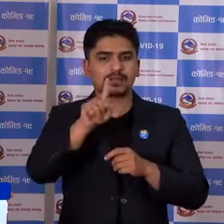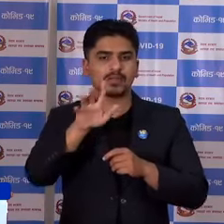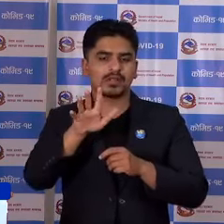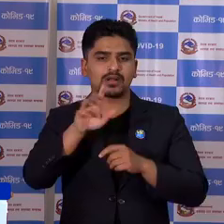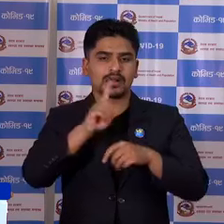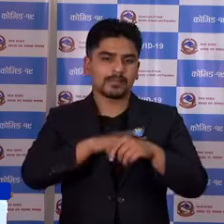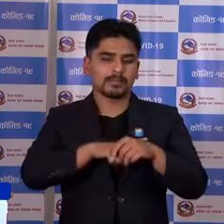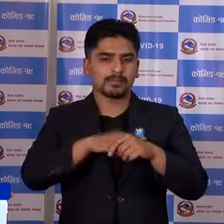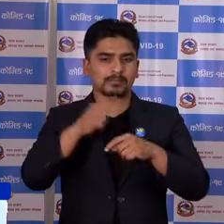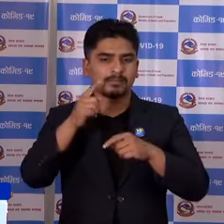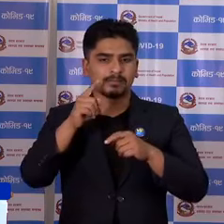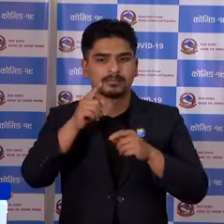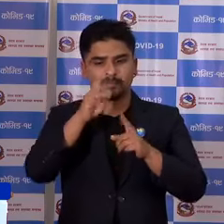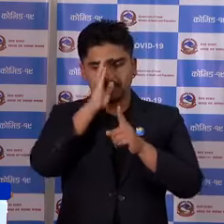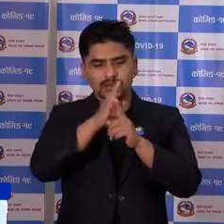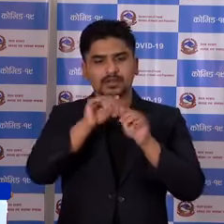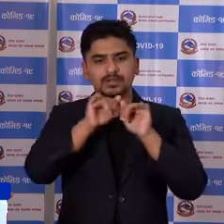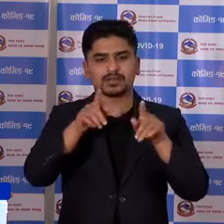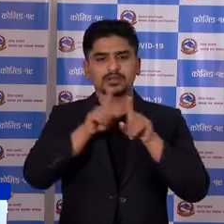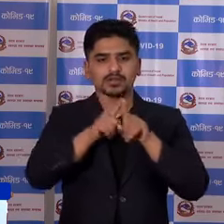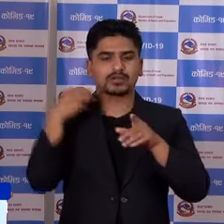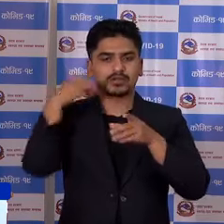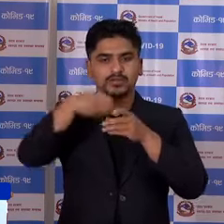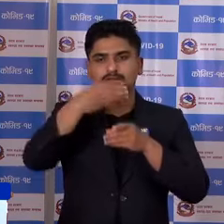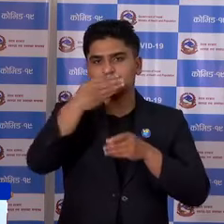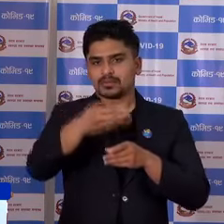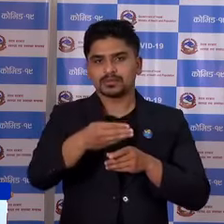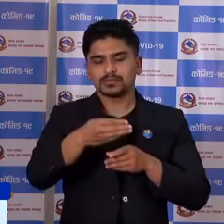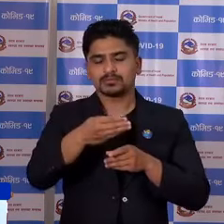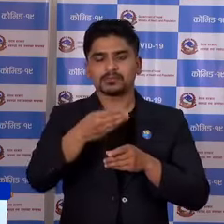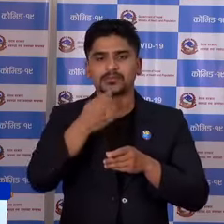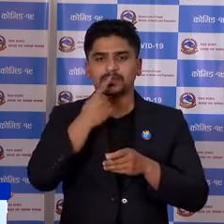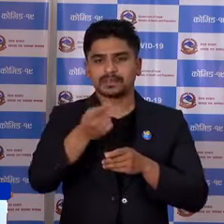4:15 हाम्रो लाइभ अपडेट सँगै उपस्थित